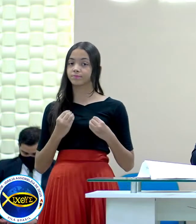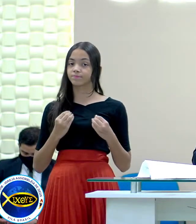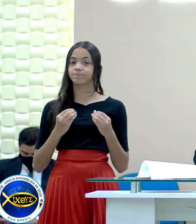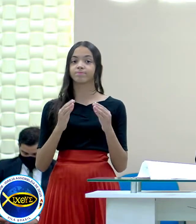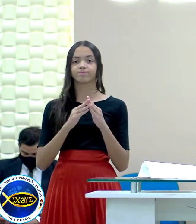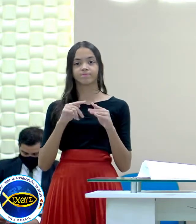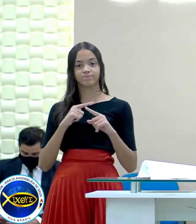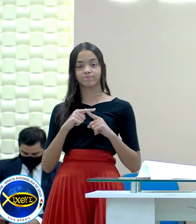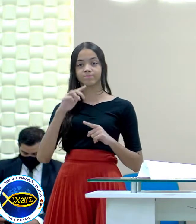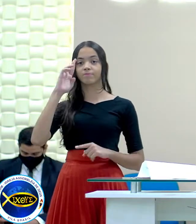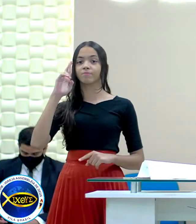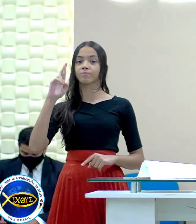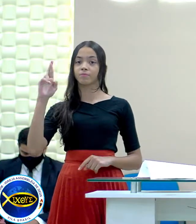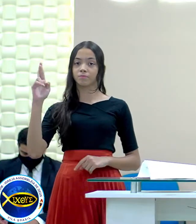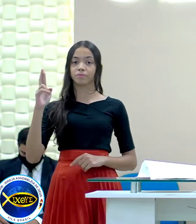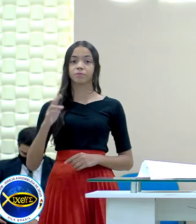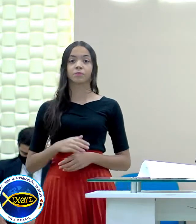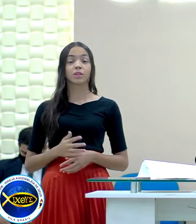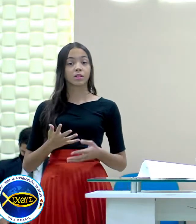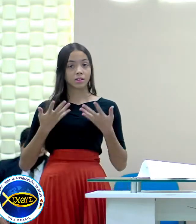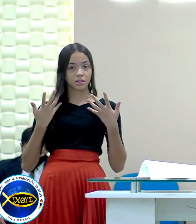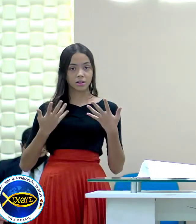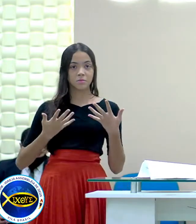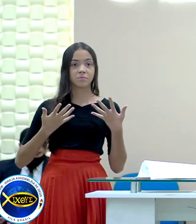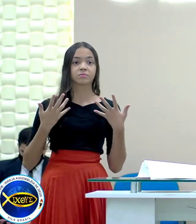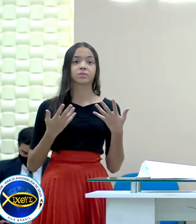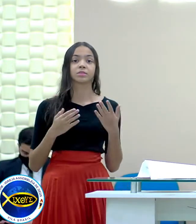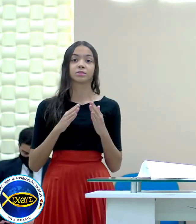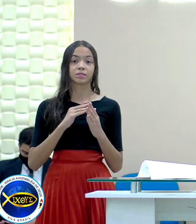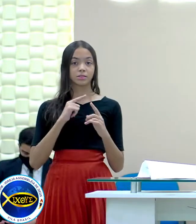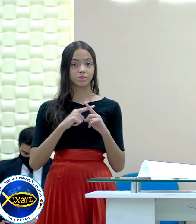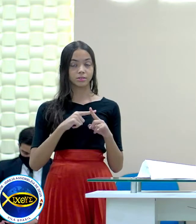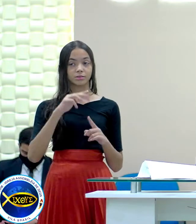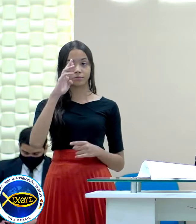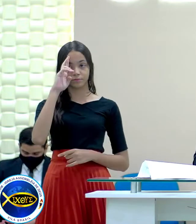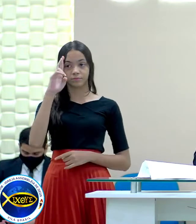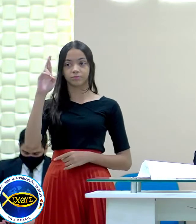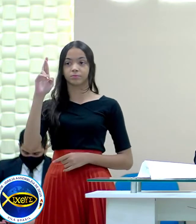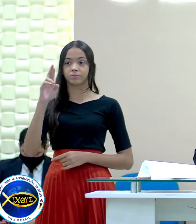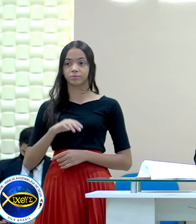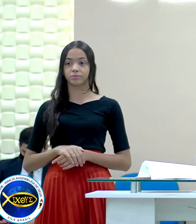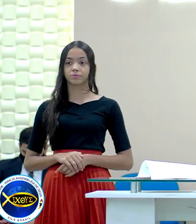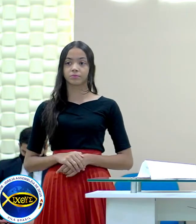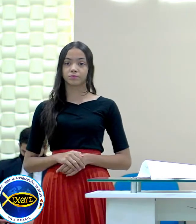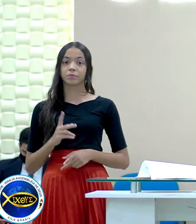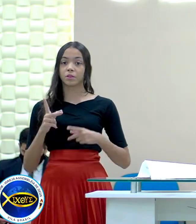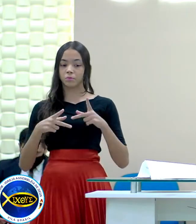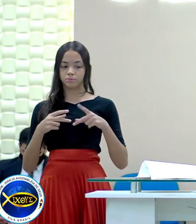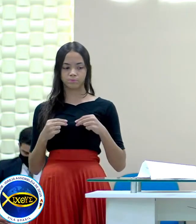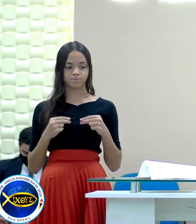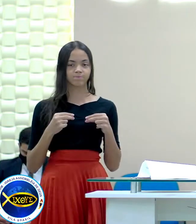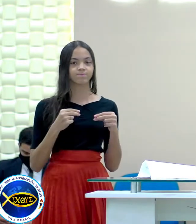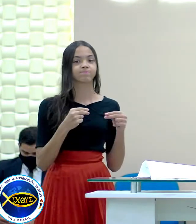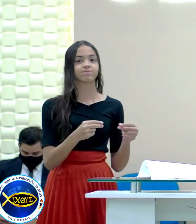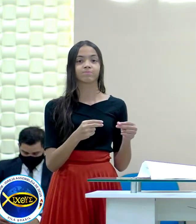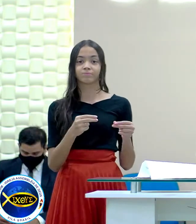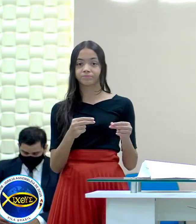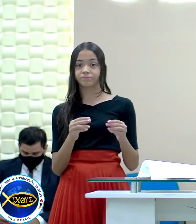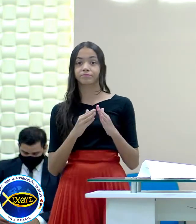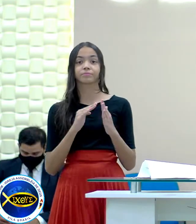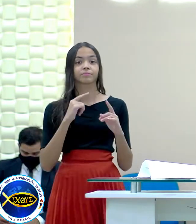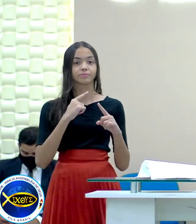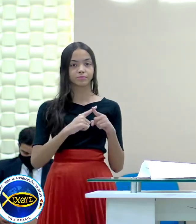continua animando a igreja do Senhor, continua dando presentes para a igreja do Senhor, que são os dons